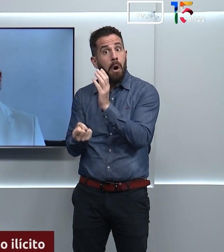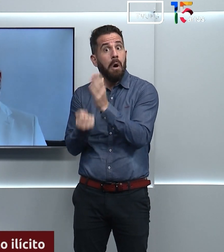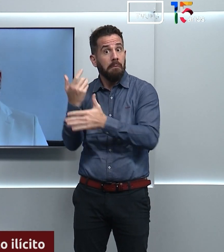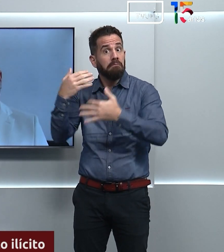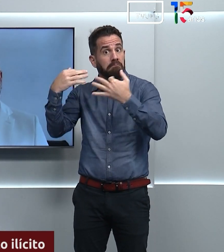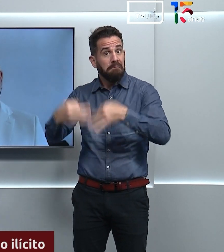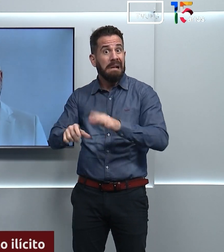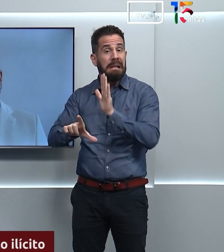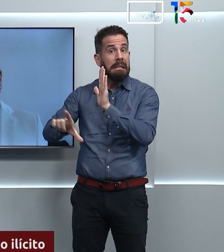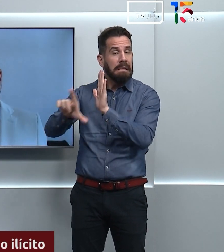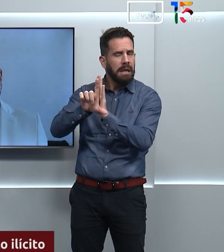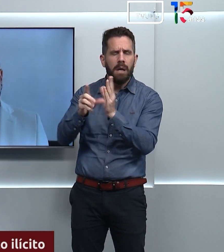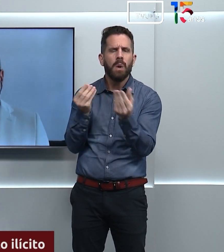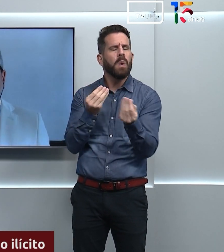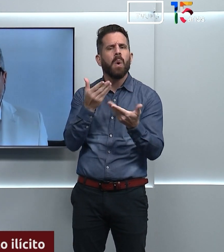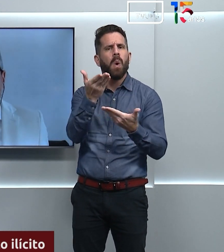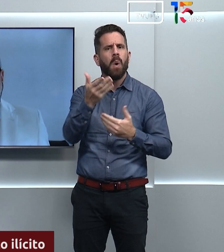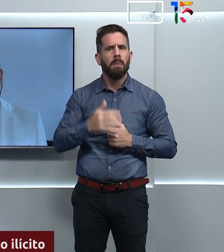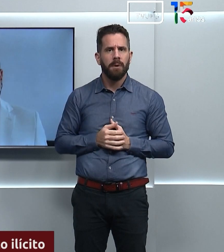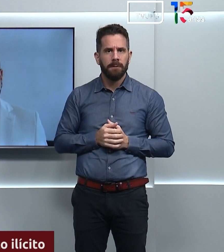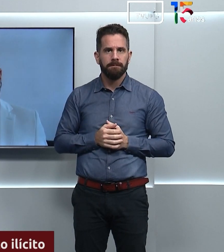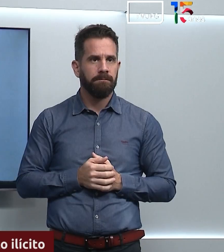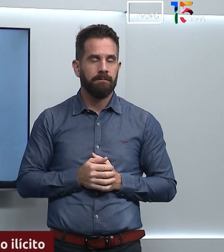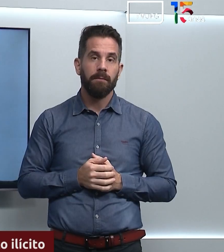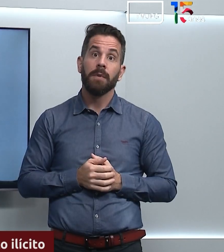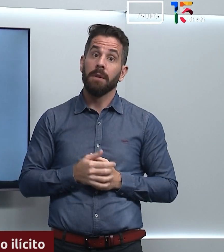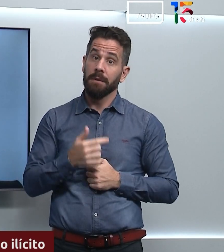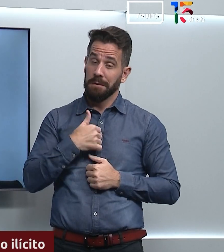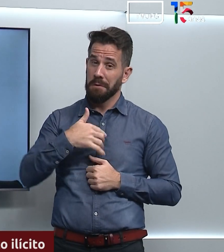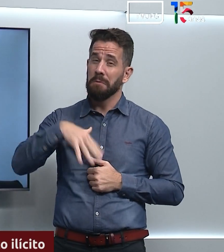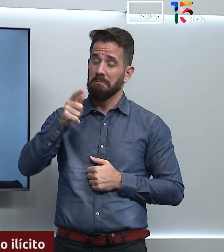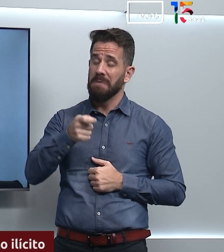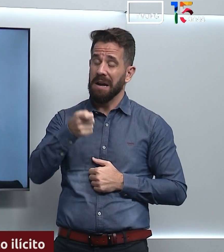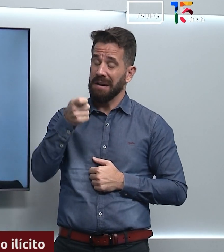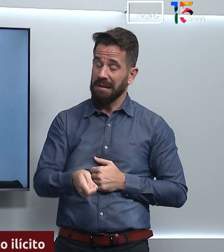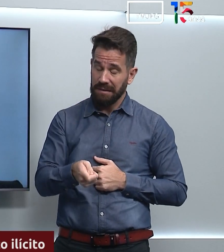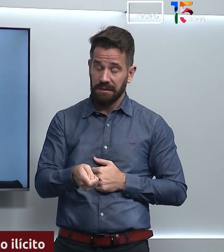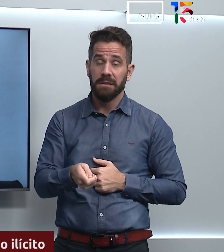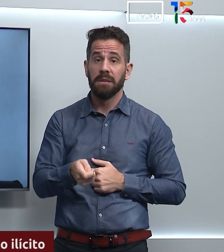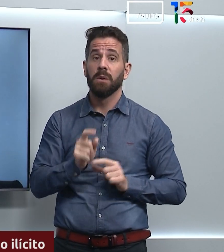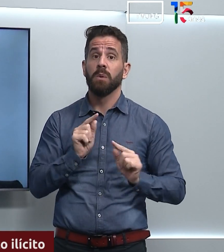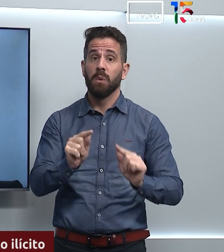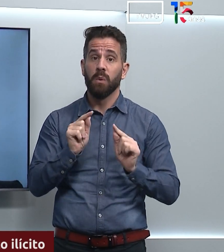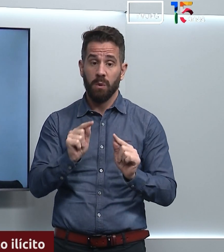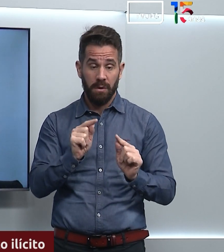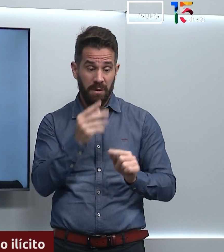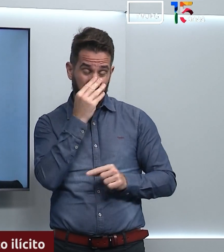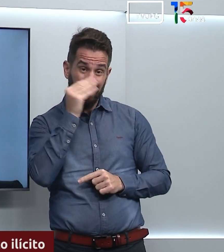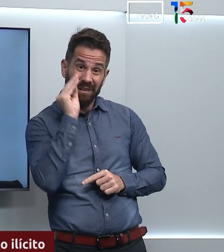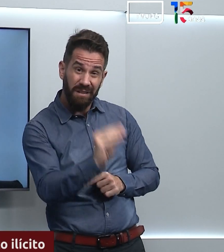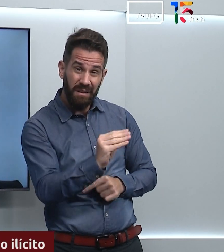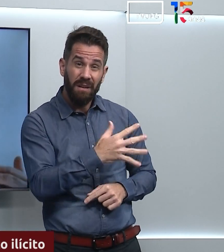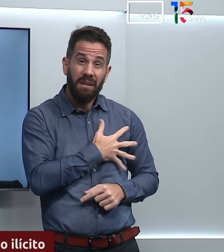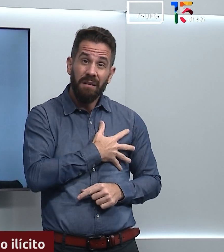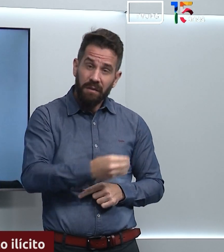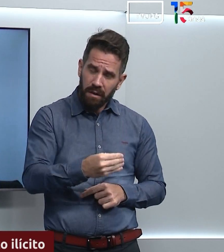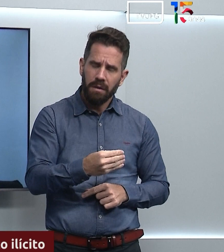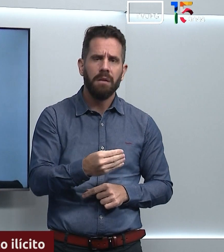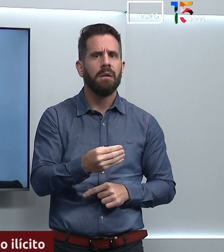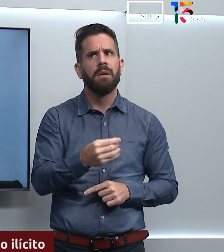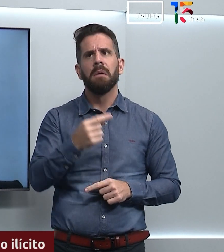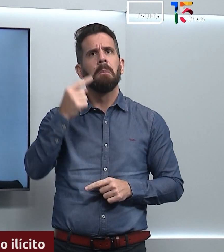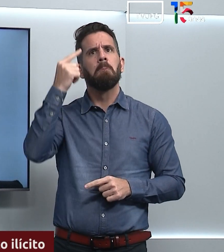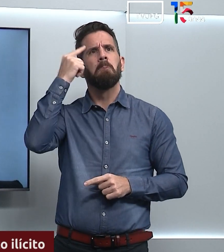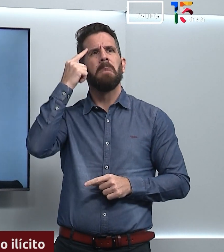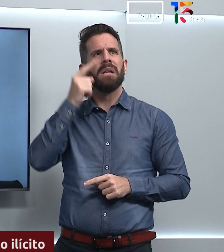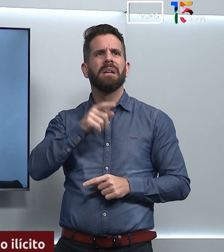lei? Eu sou mais radical. Eu acho que o abandono afetivo, ele deveria ir além do